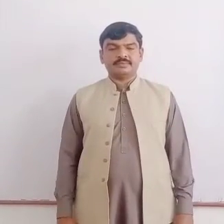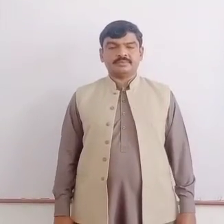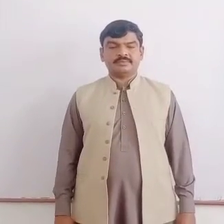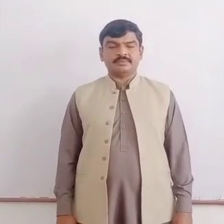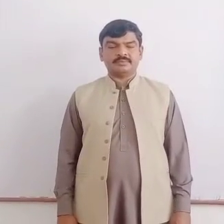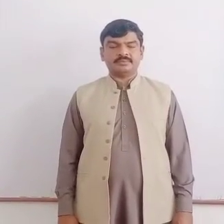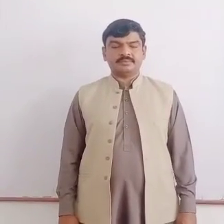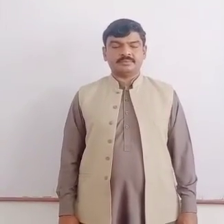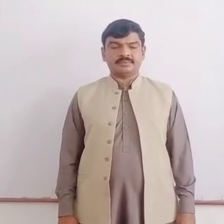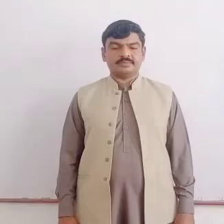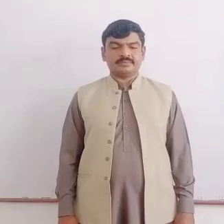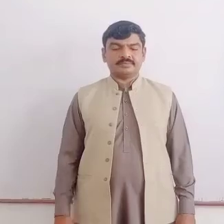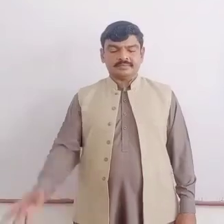जिम्मेदारी,